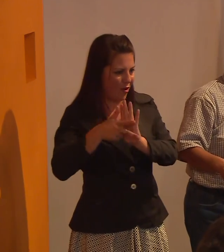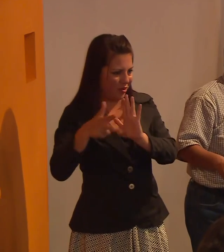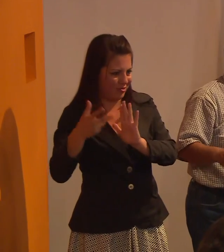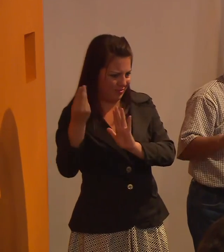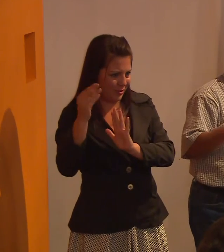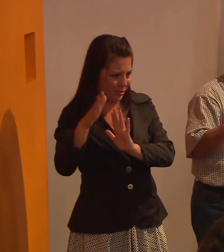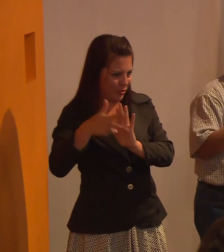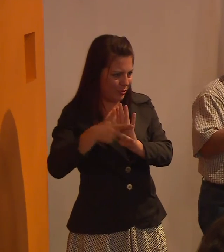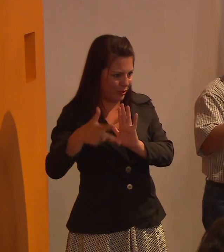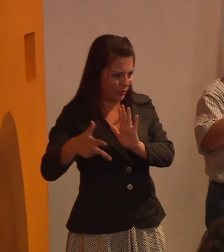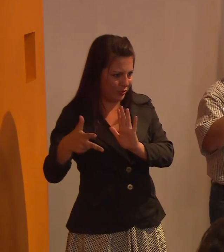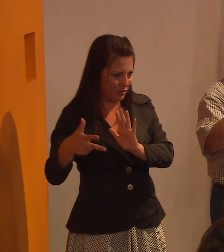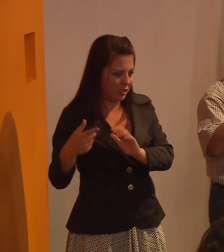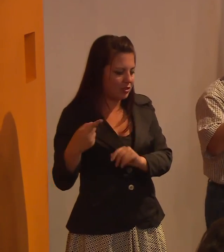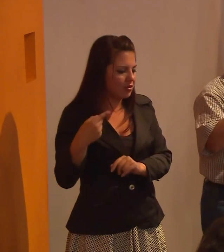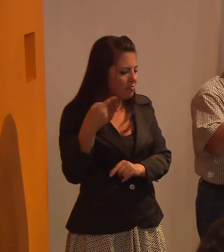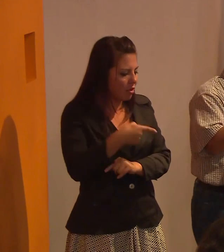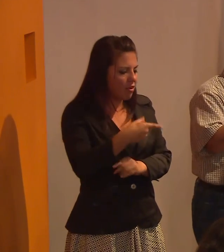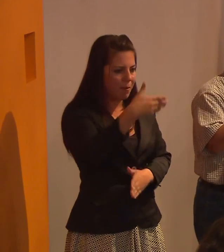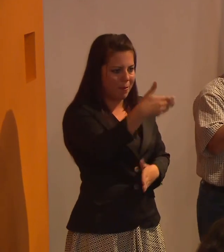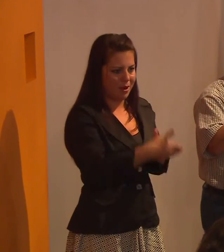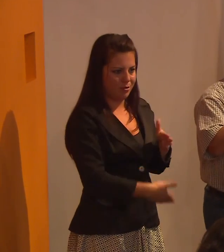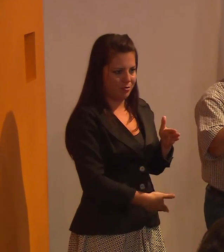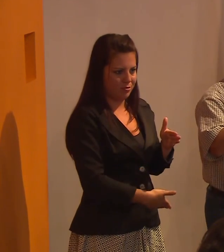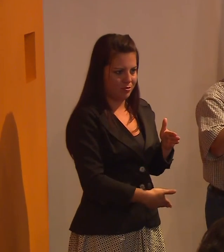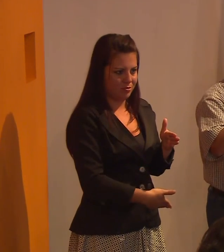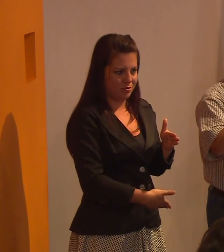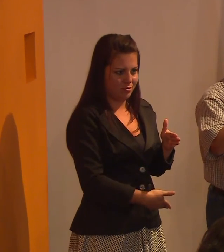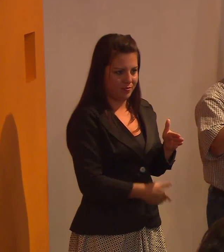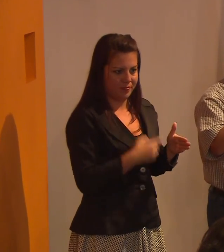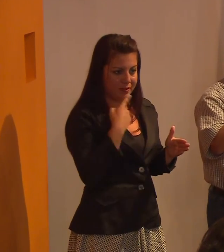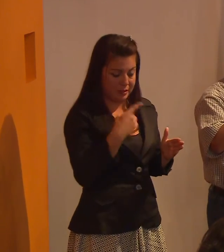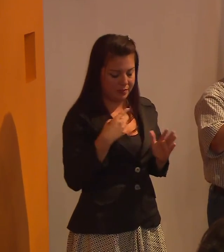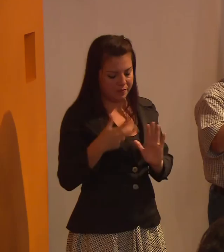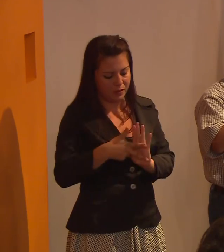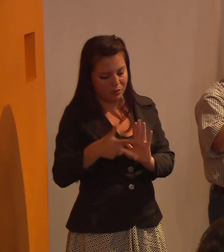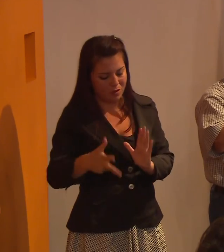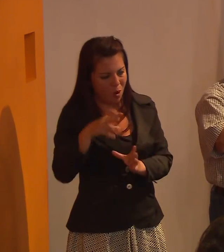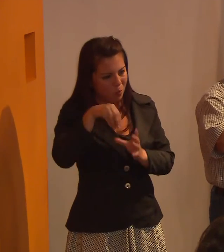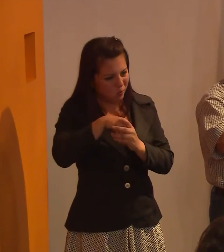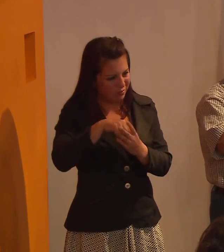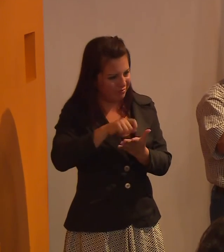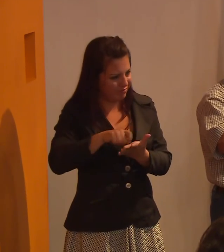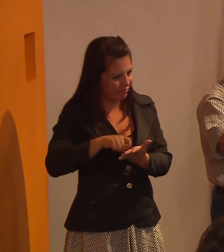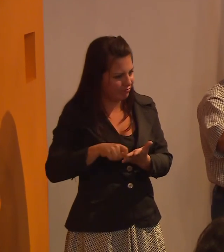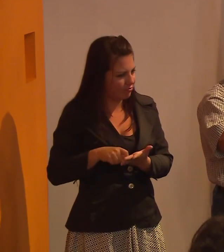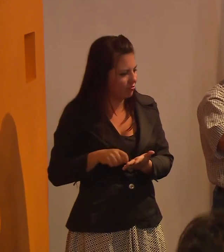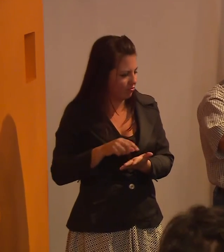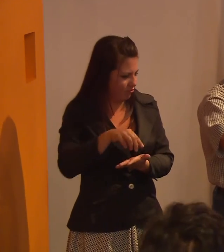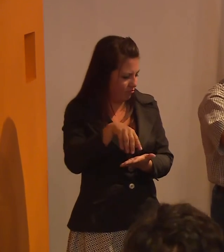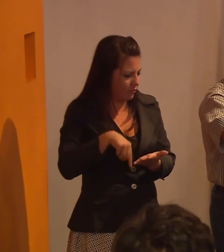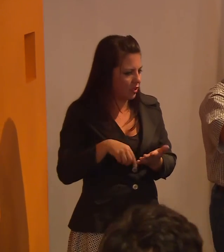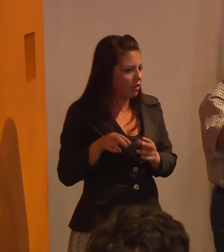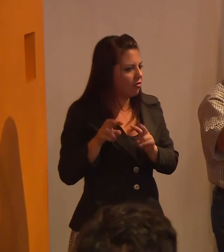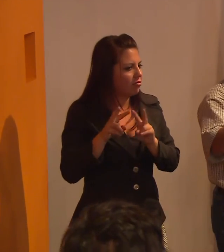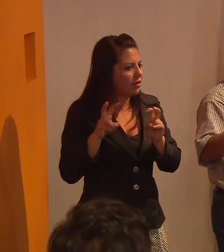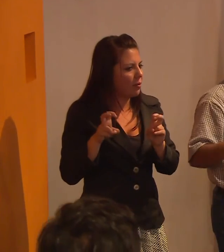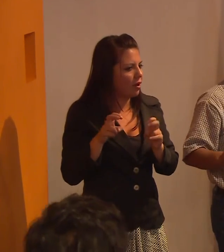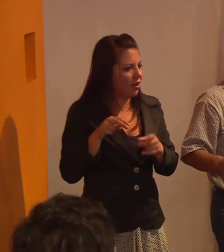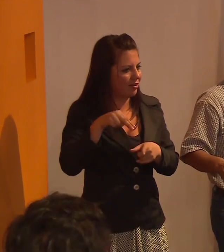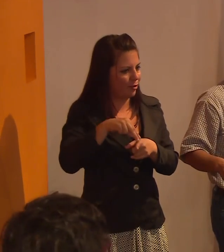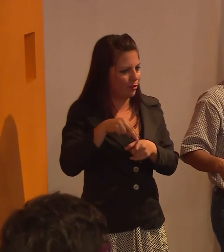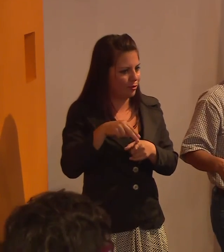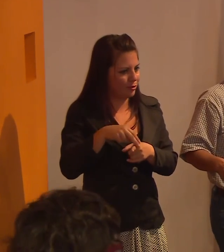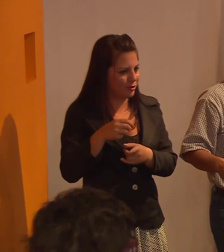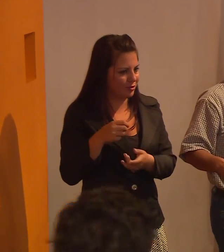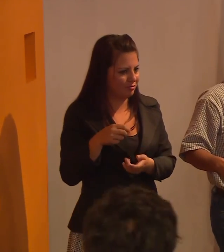Constitucional para que lo que hay escrito en la Constitución Política respecto a la distribución de los